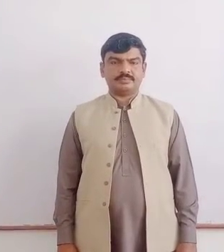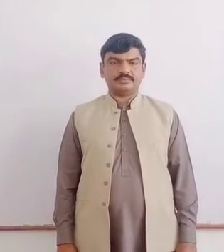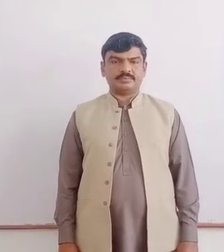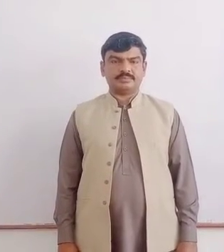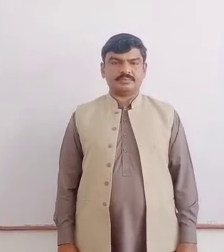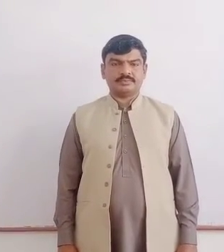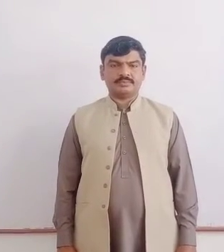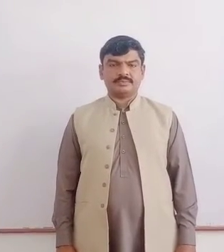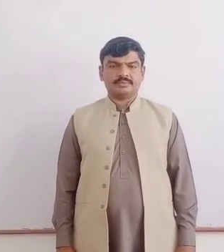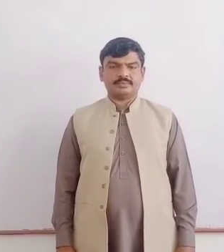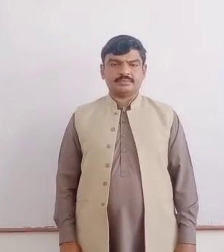मुनासिब,